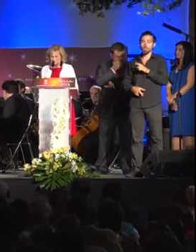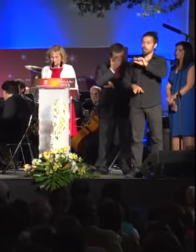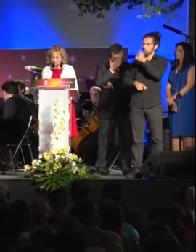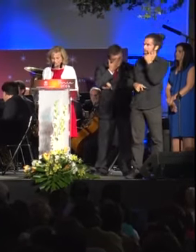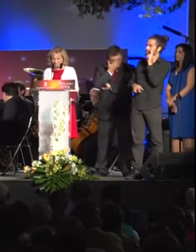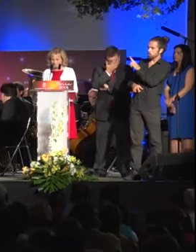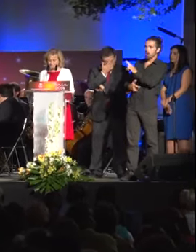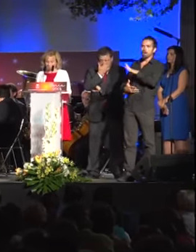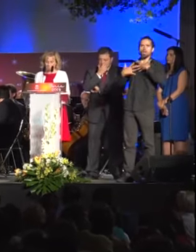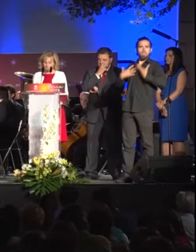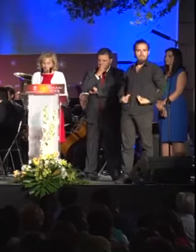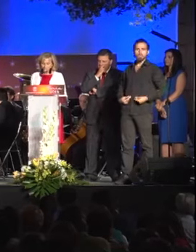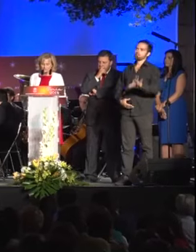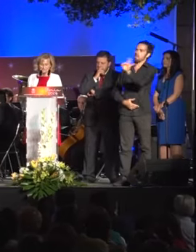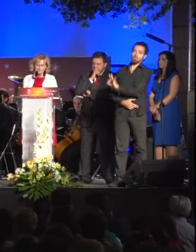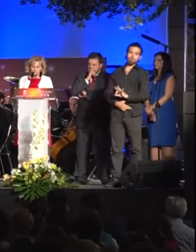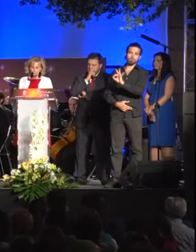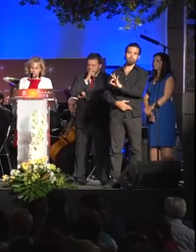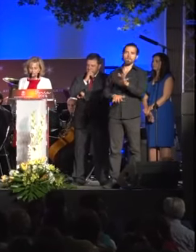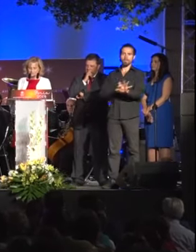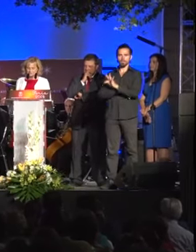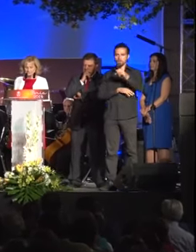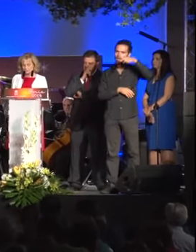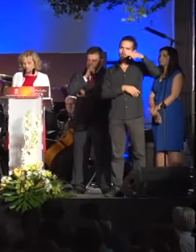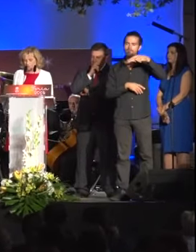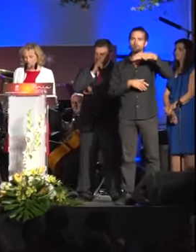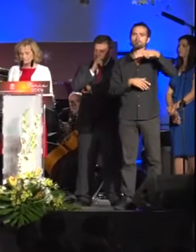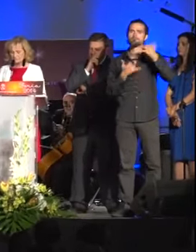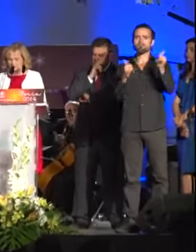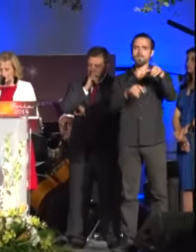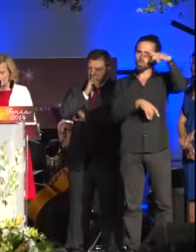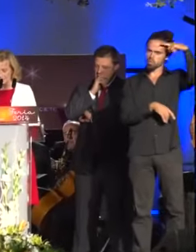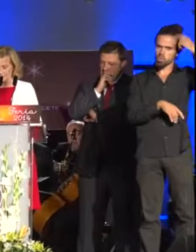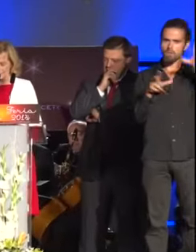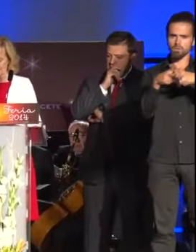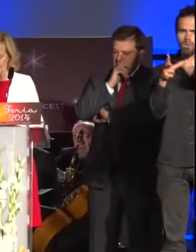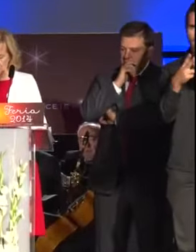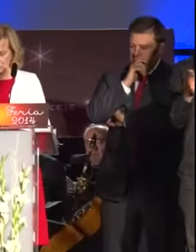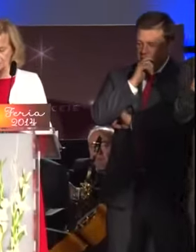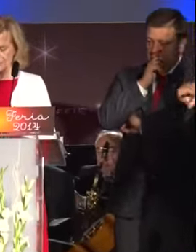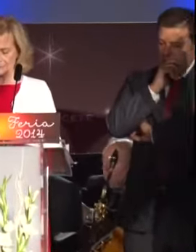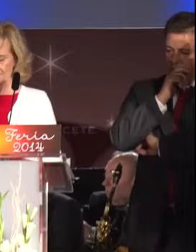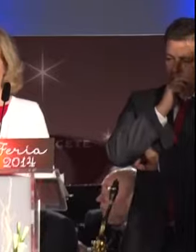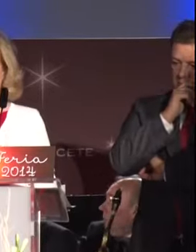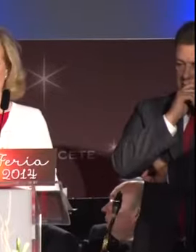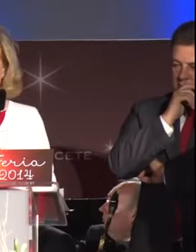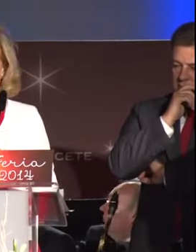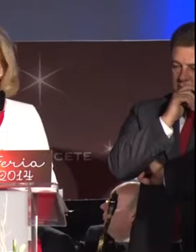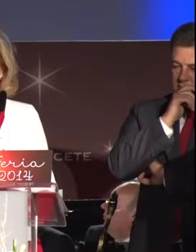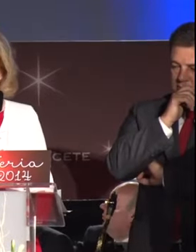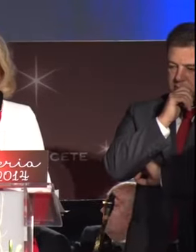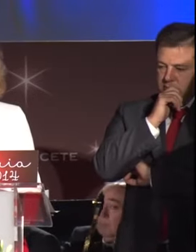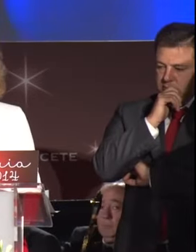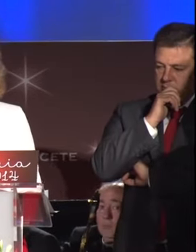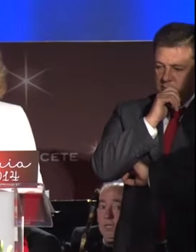nadie. Tenemos también feria cultural, social, musical, deportiva,